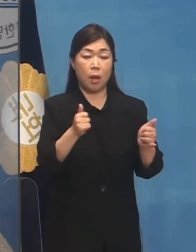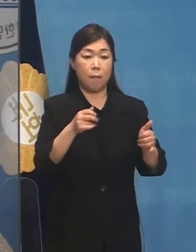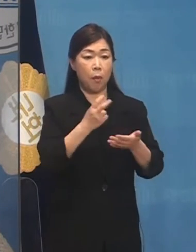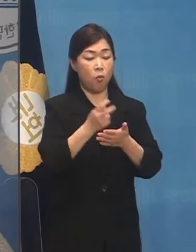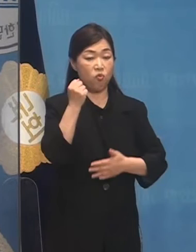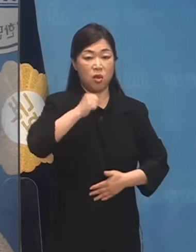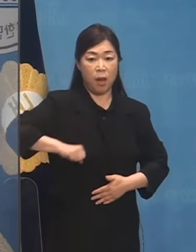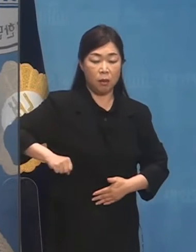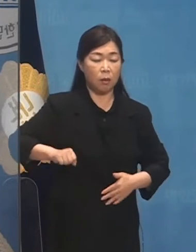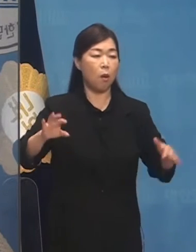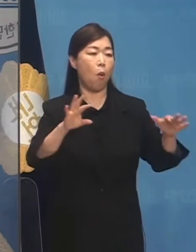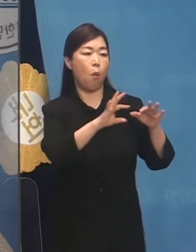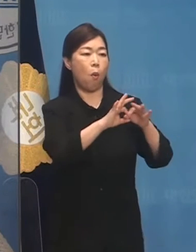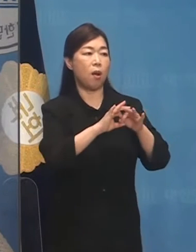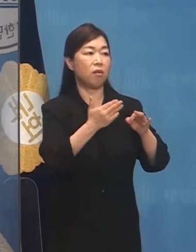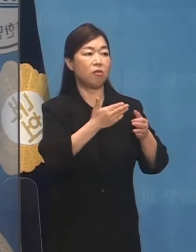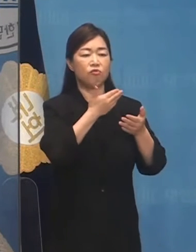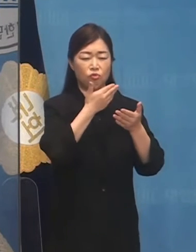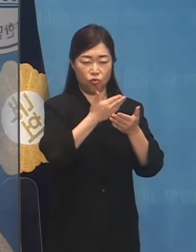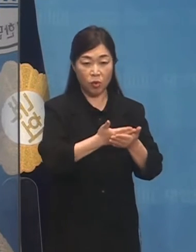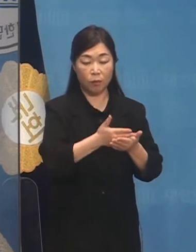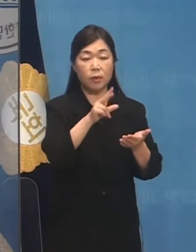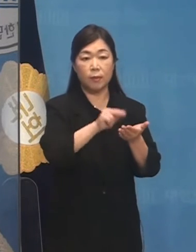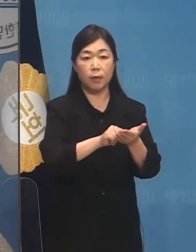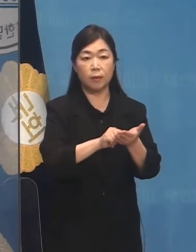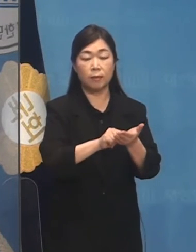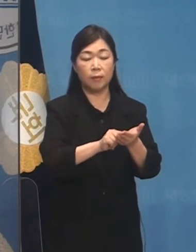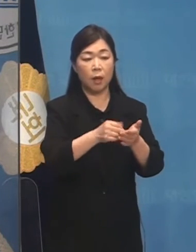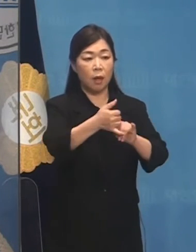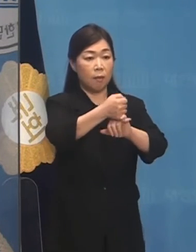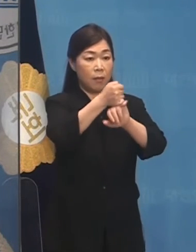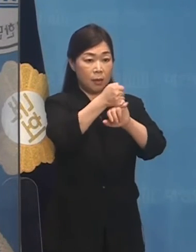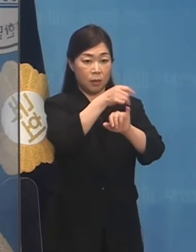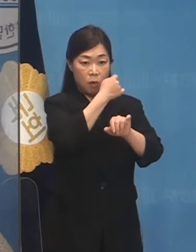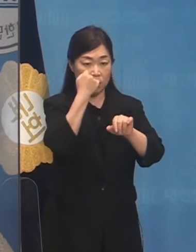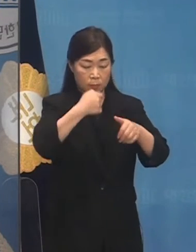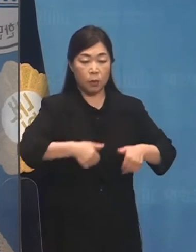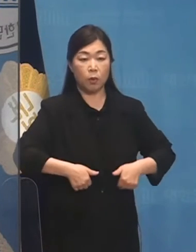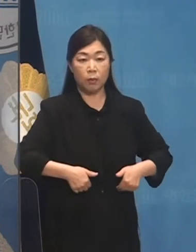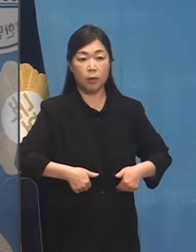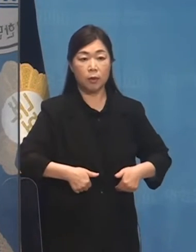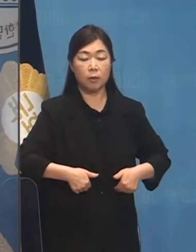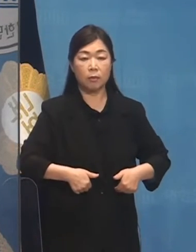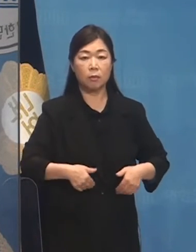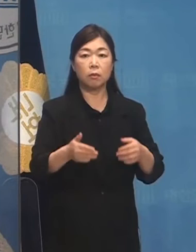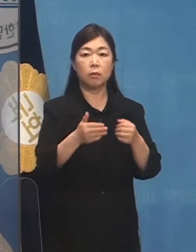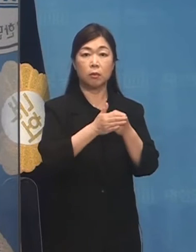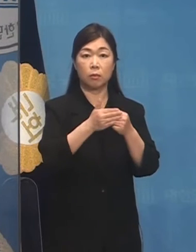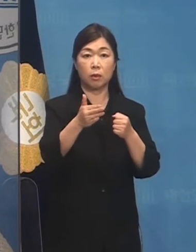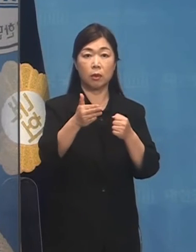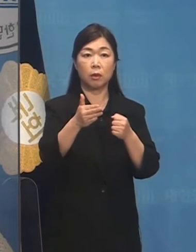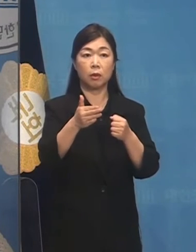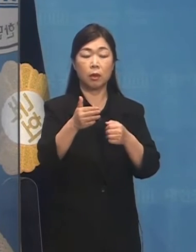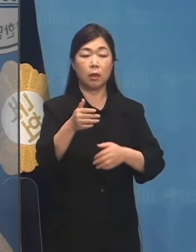직결되어 있는 아주 중요한 부분입니다. 반드시 검증이 되어야 합니다. 그렇기